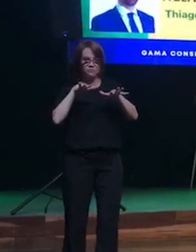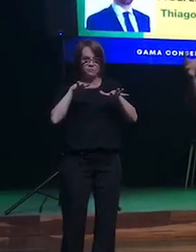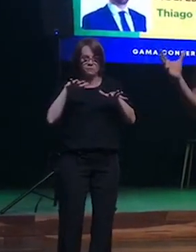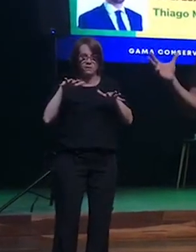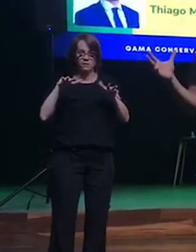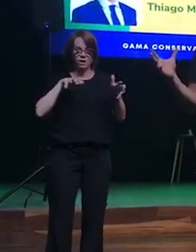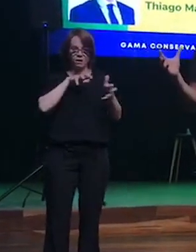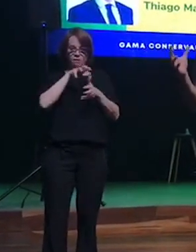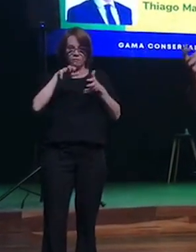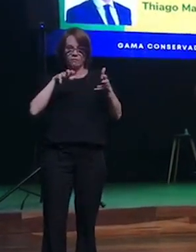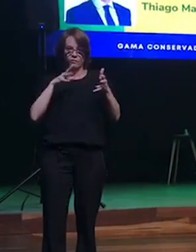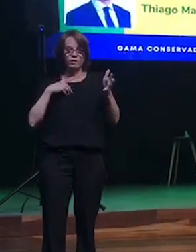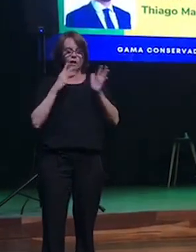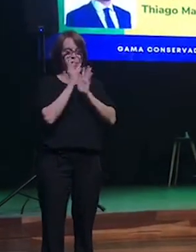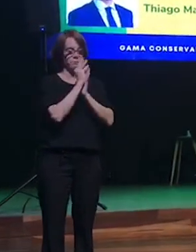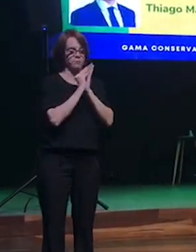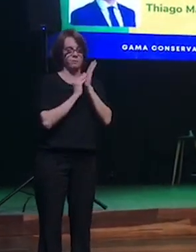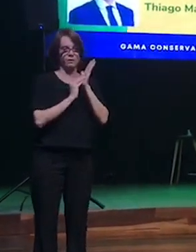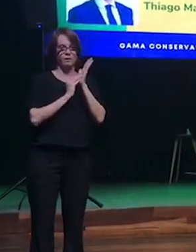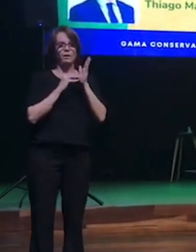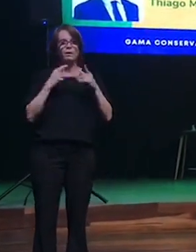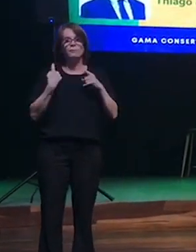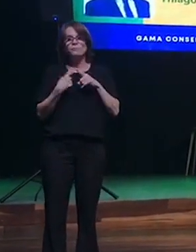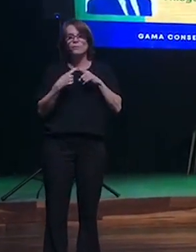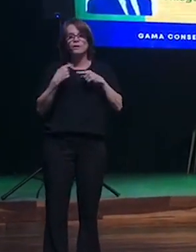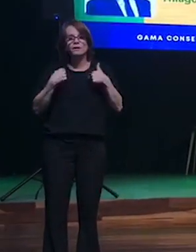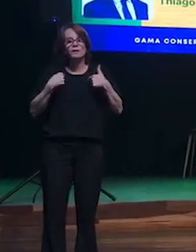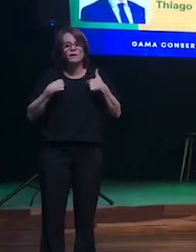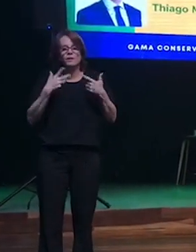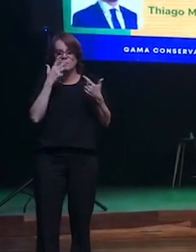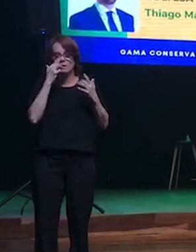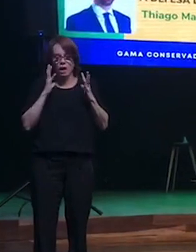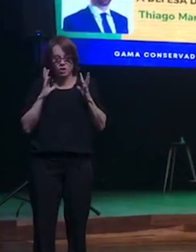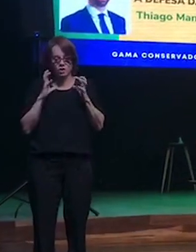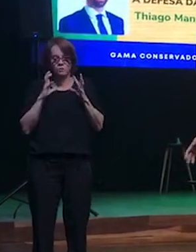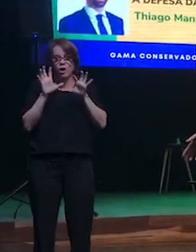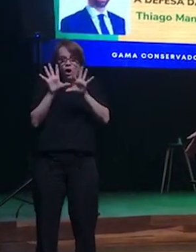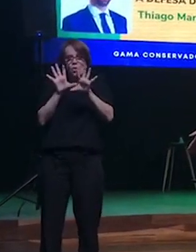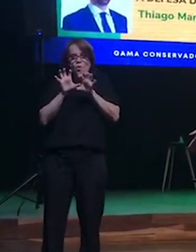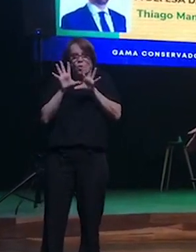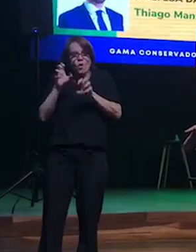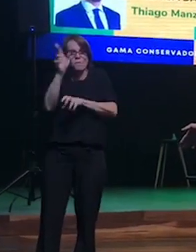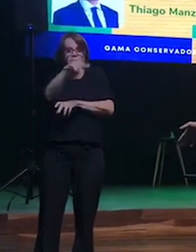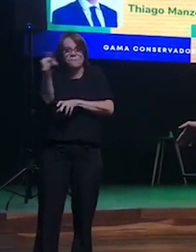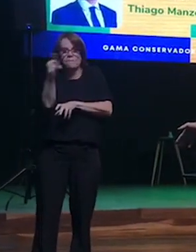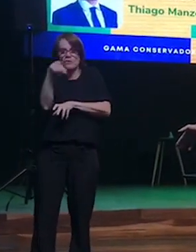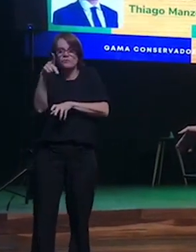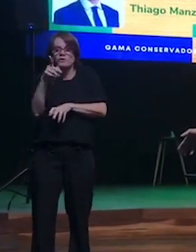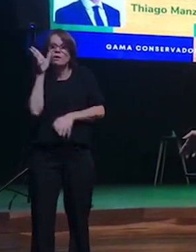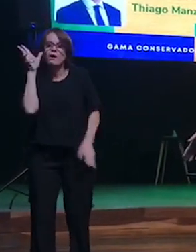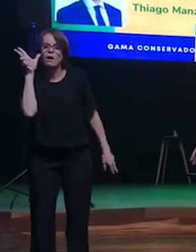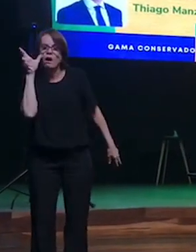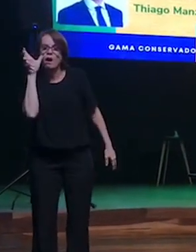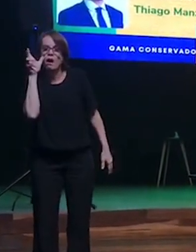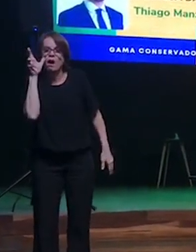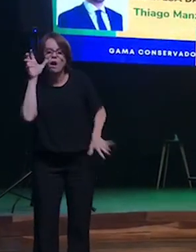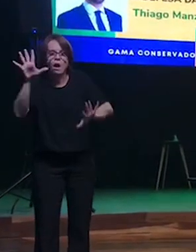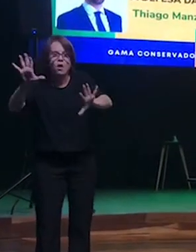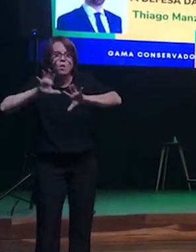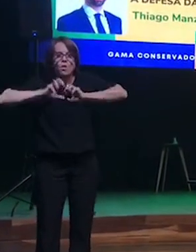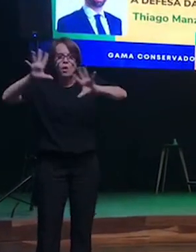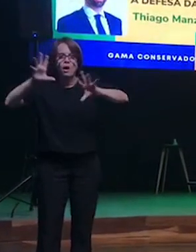a absorver conhecimento de professores desde o Jardim 1. E